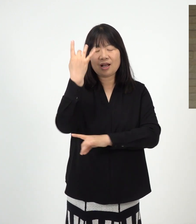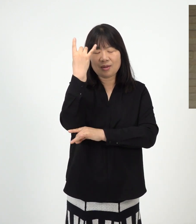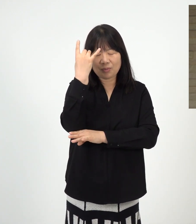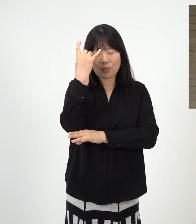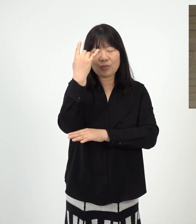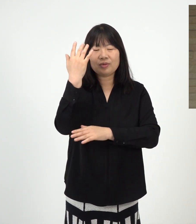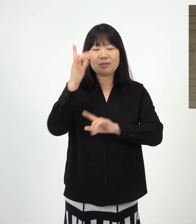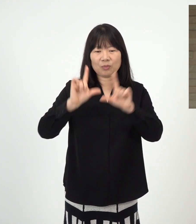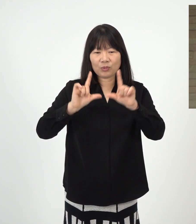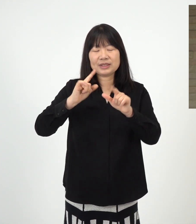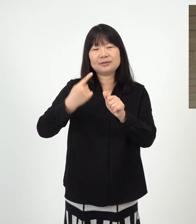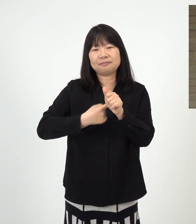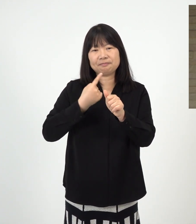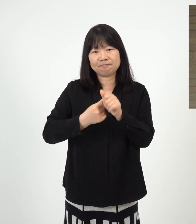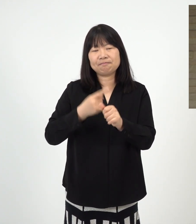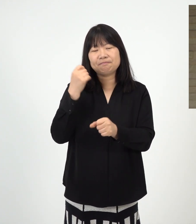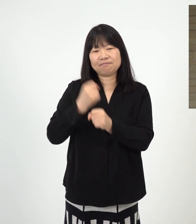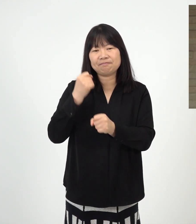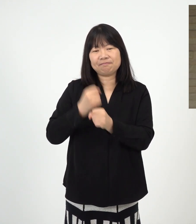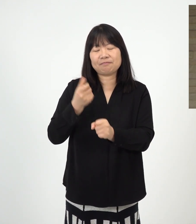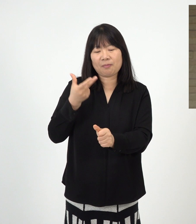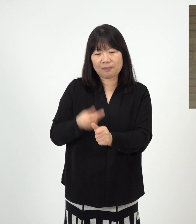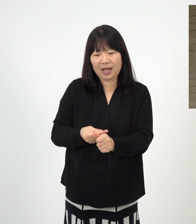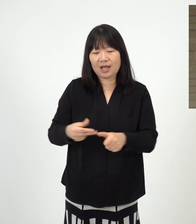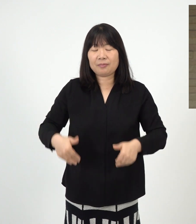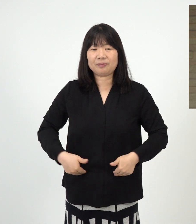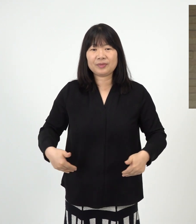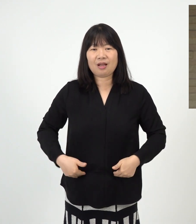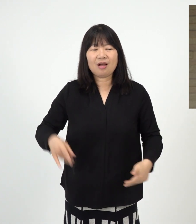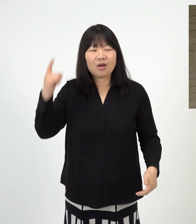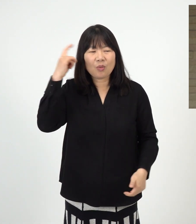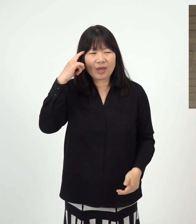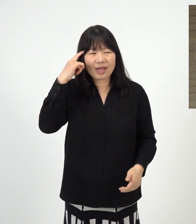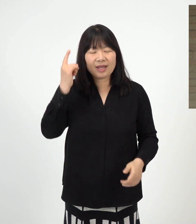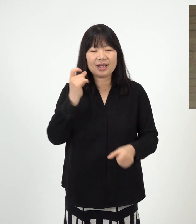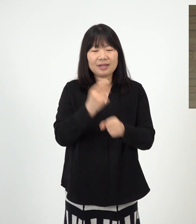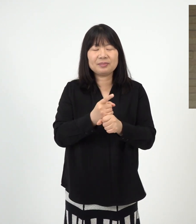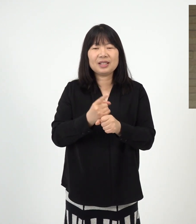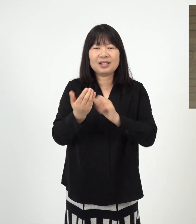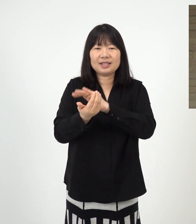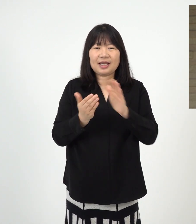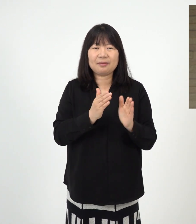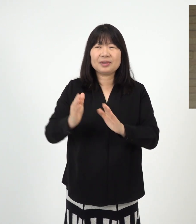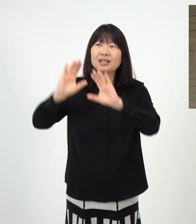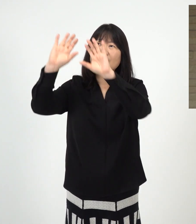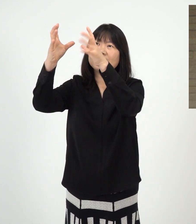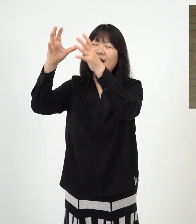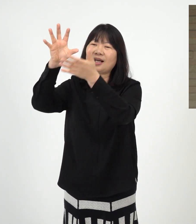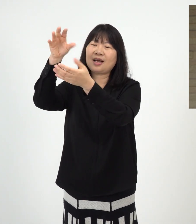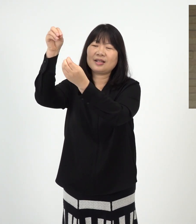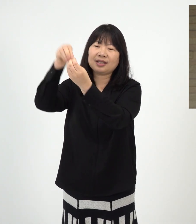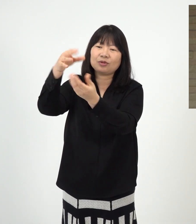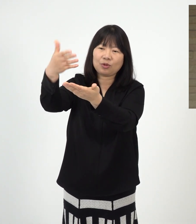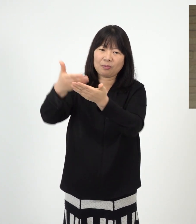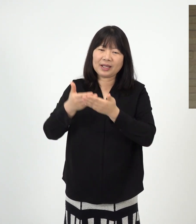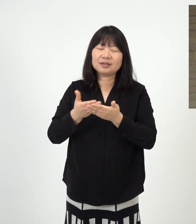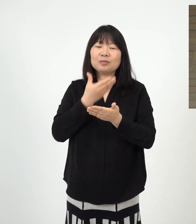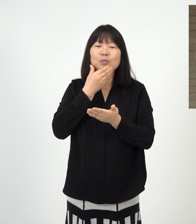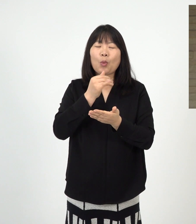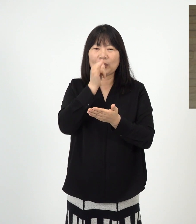돼야 된다. 왜? 우리가 이미 그 예비된 나라를 상속받은 복된 존재들이기